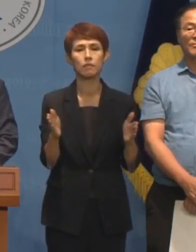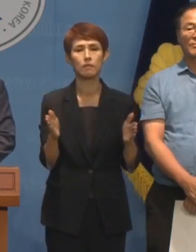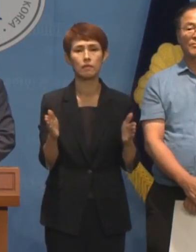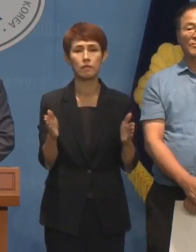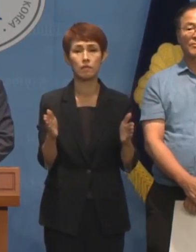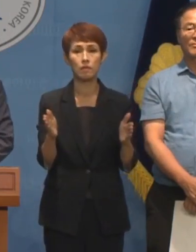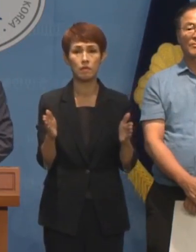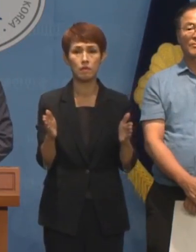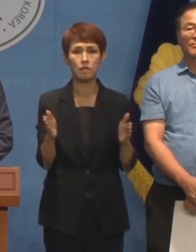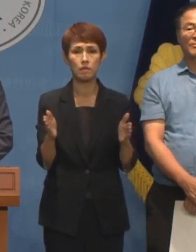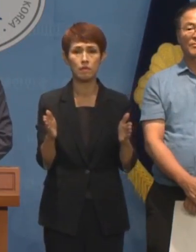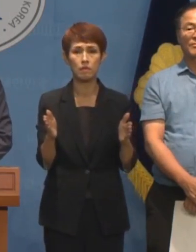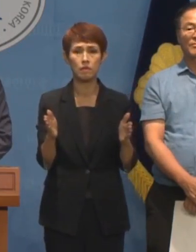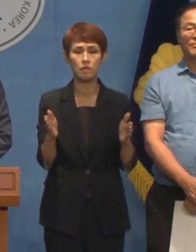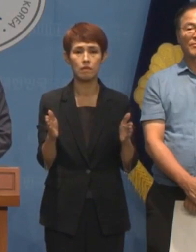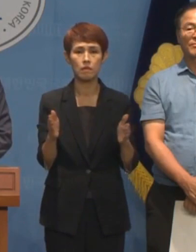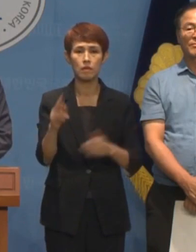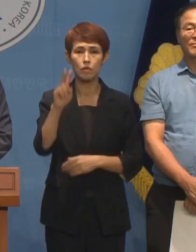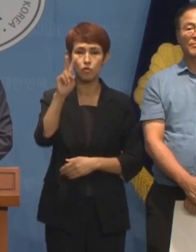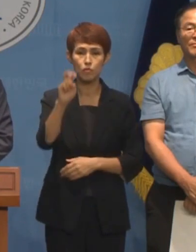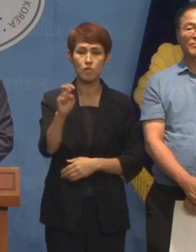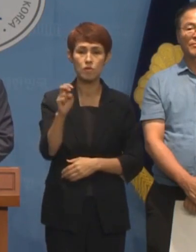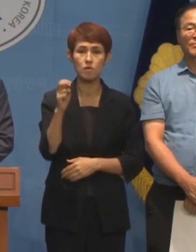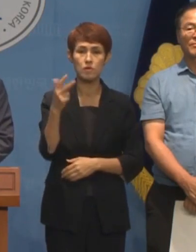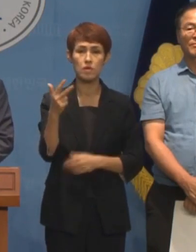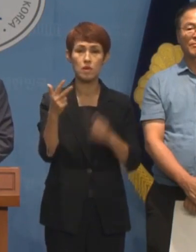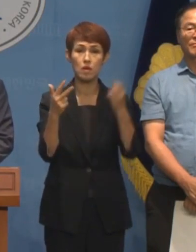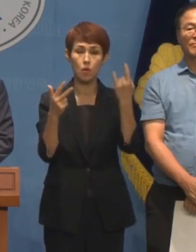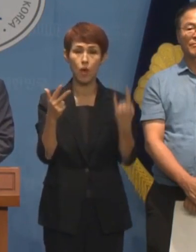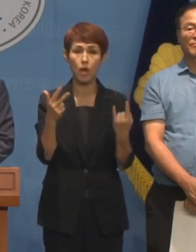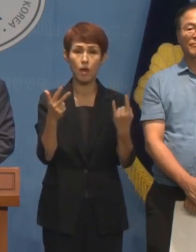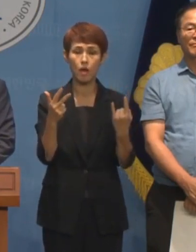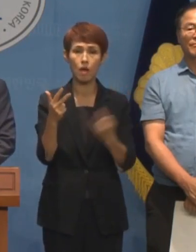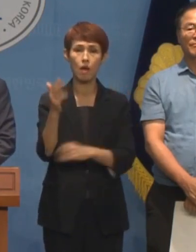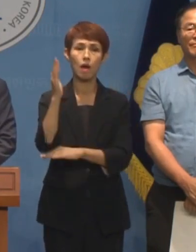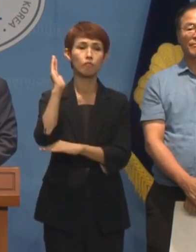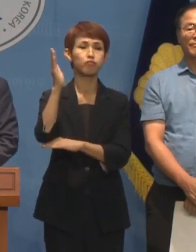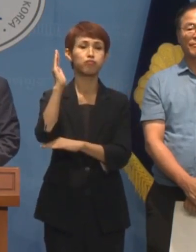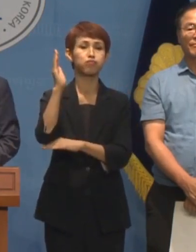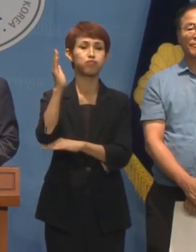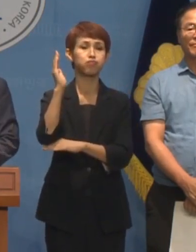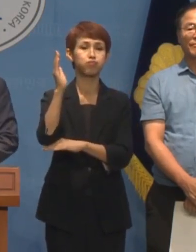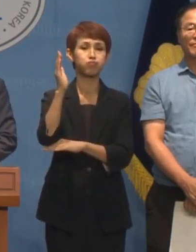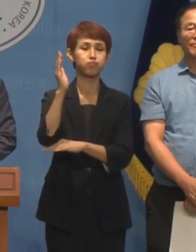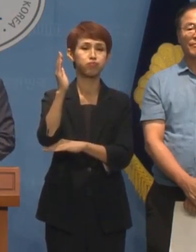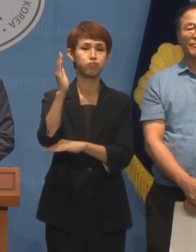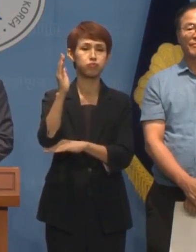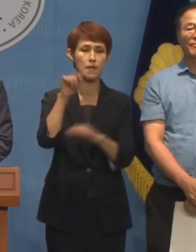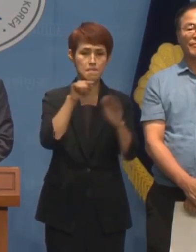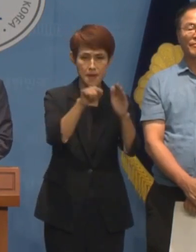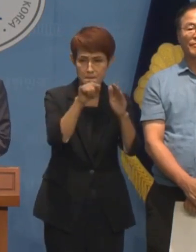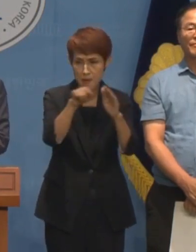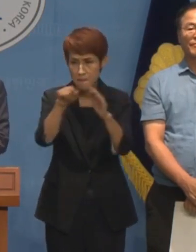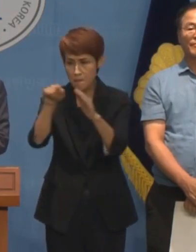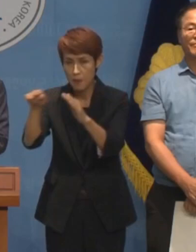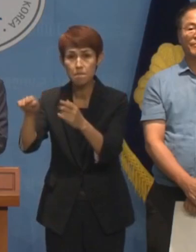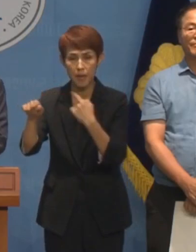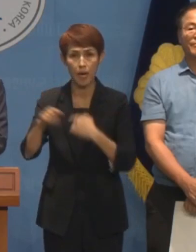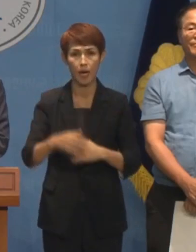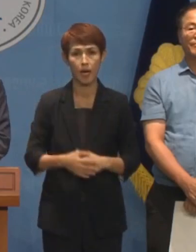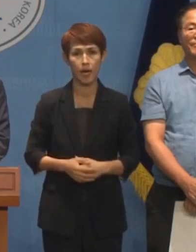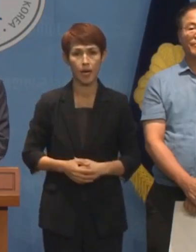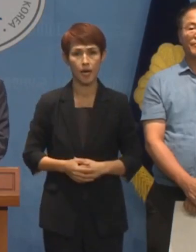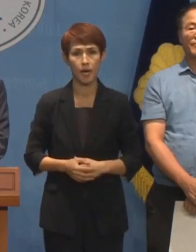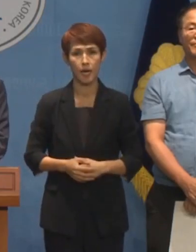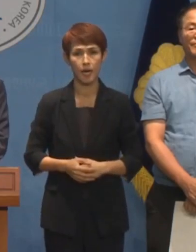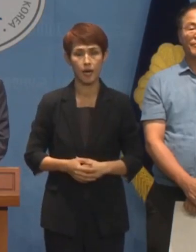동안 27차례에 걸쳐서 민생 토론회를 개최한 3, 4일에 걸쳐서 가장 초접경